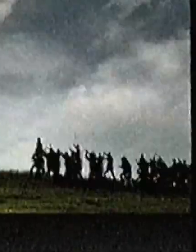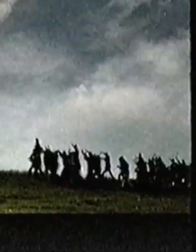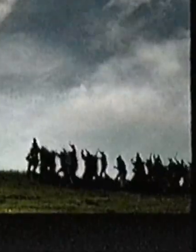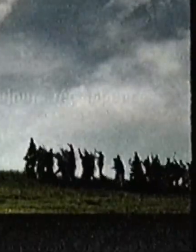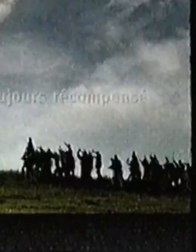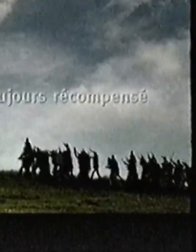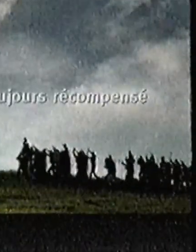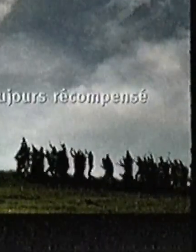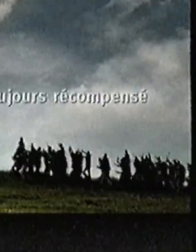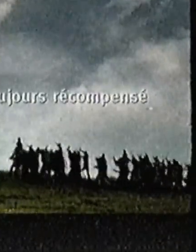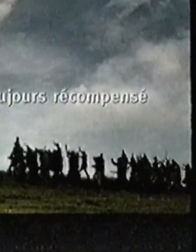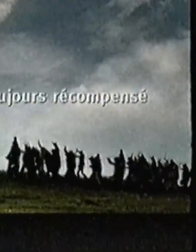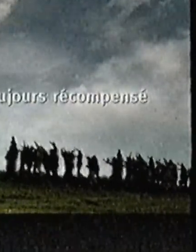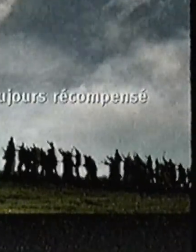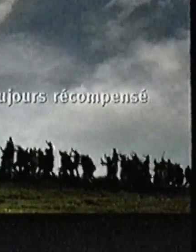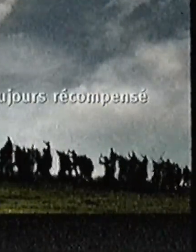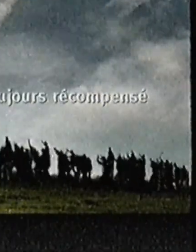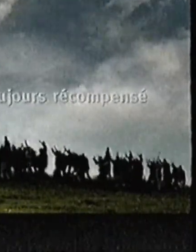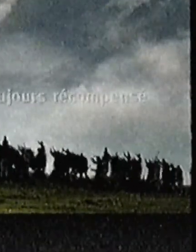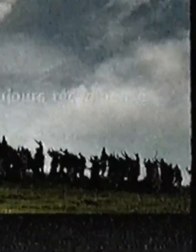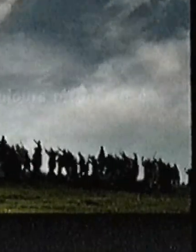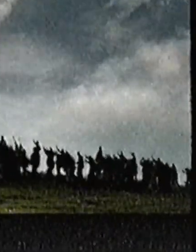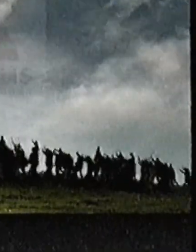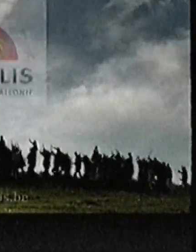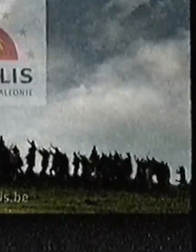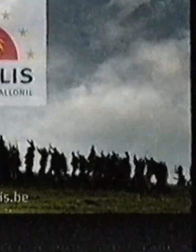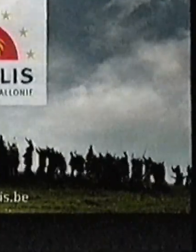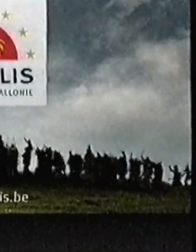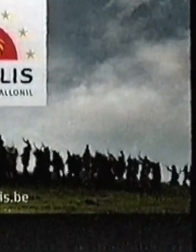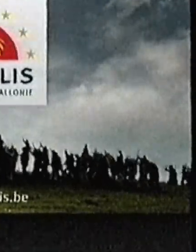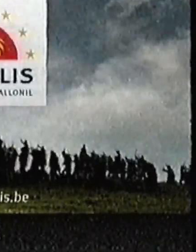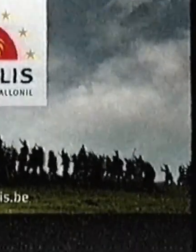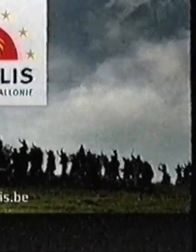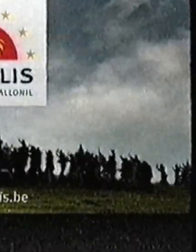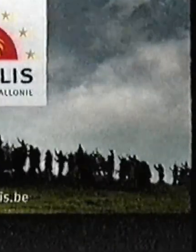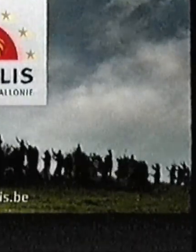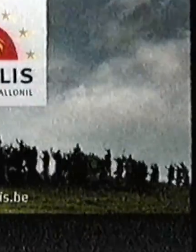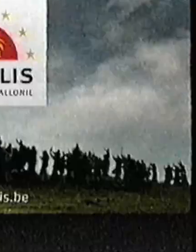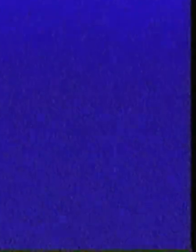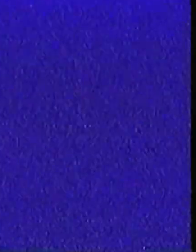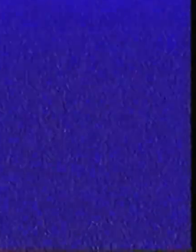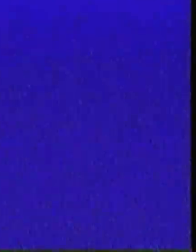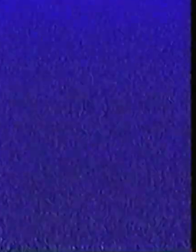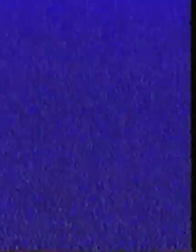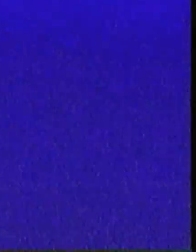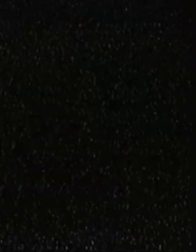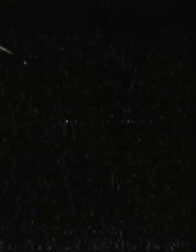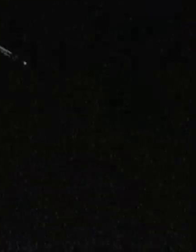Des produits wallons de qualité.